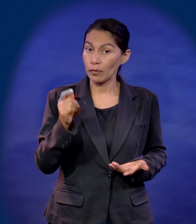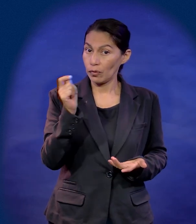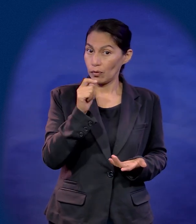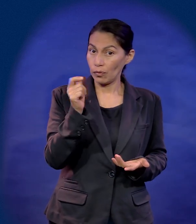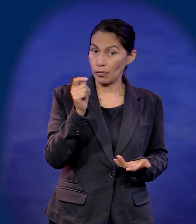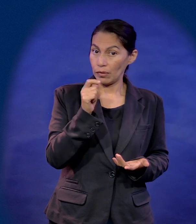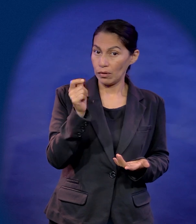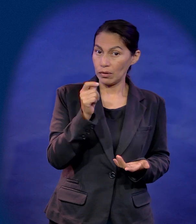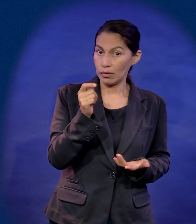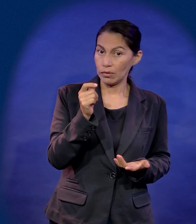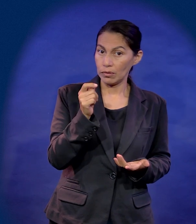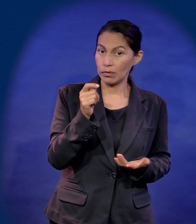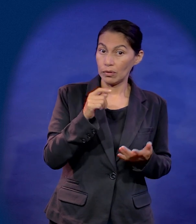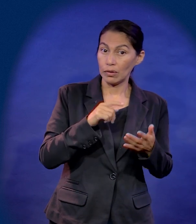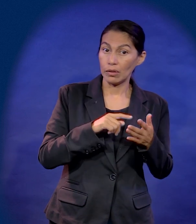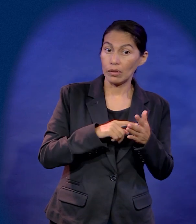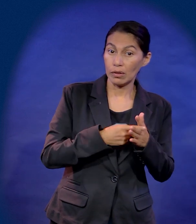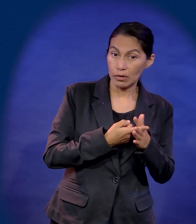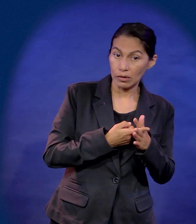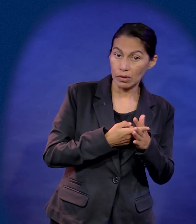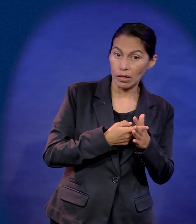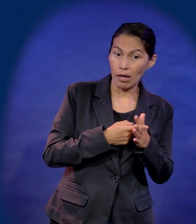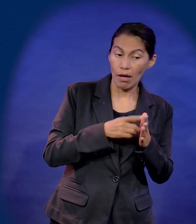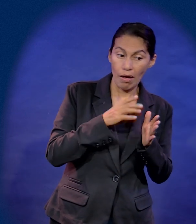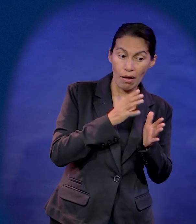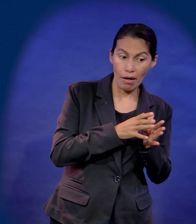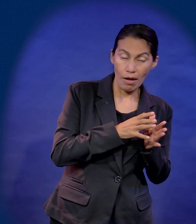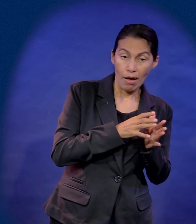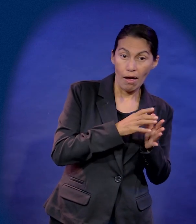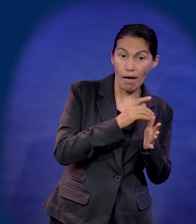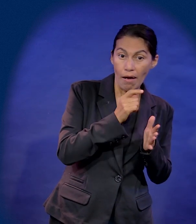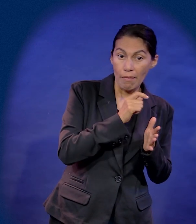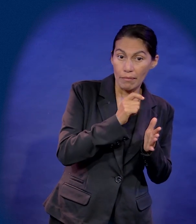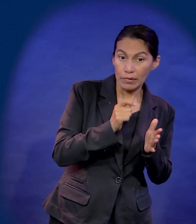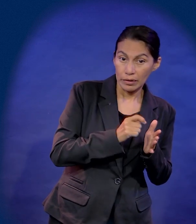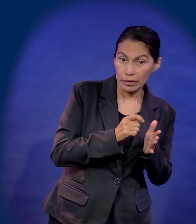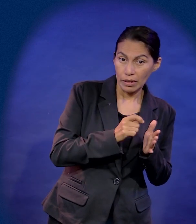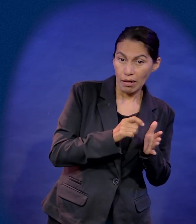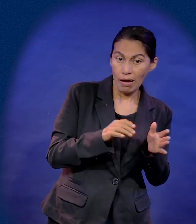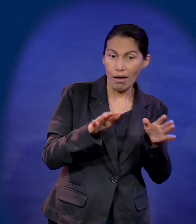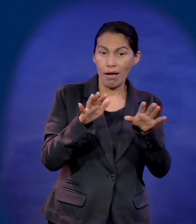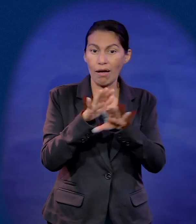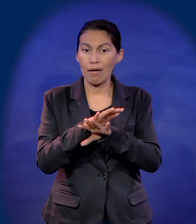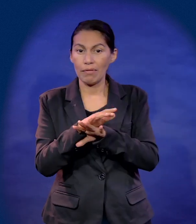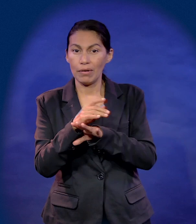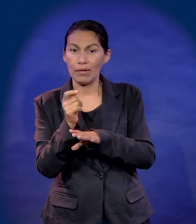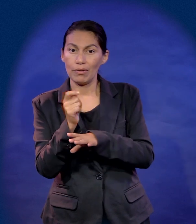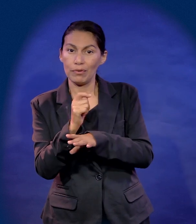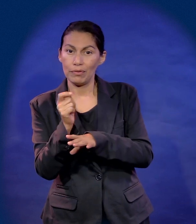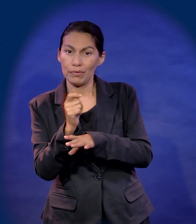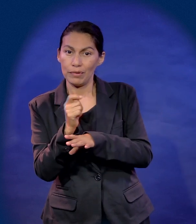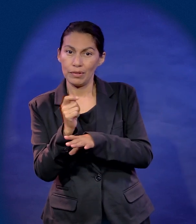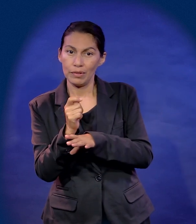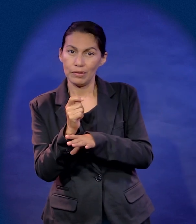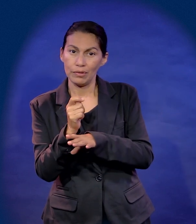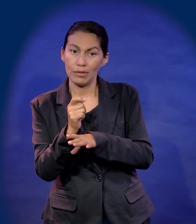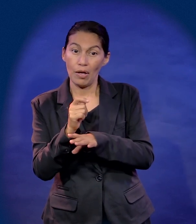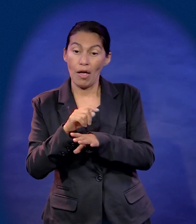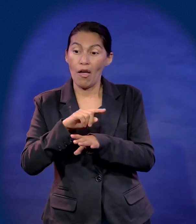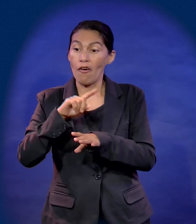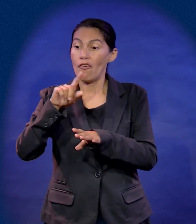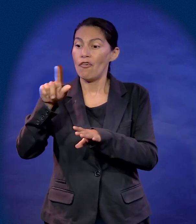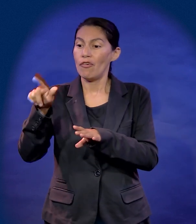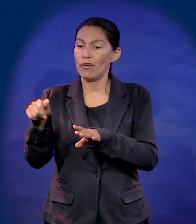El noviazgo es un medio, no un fin. Es una transición de una amistad profunda a